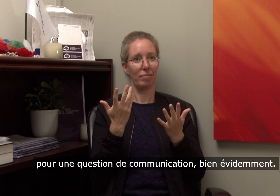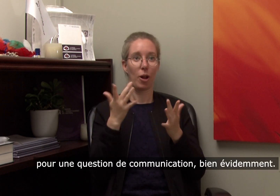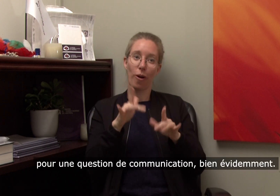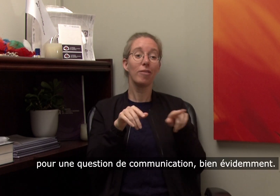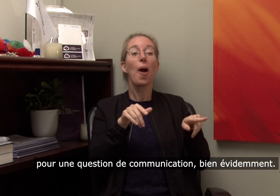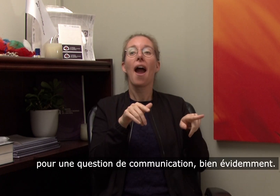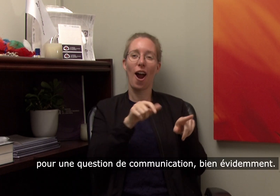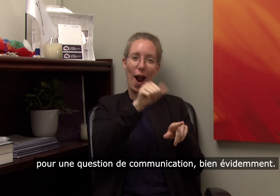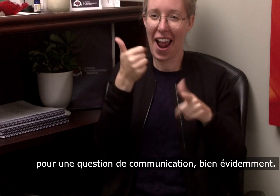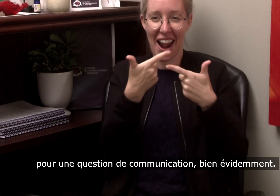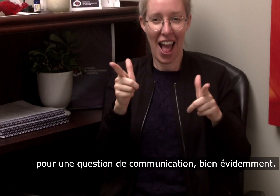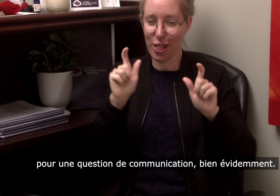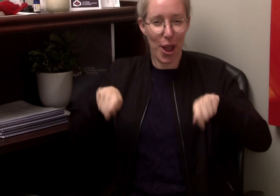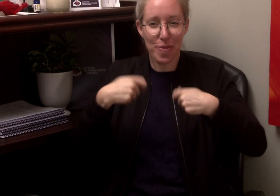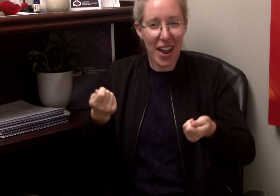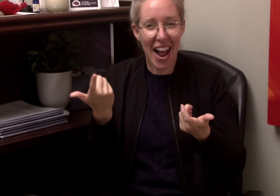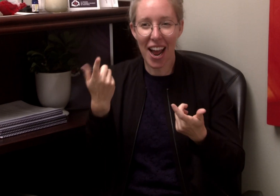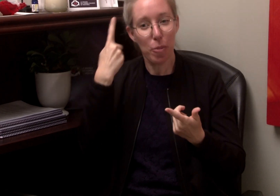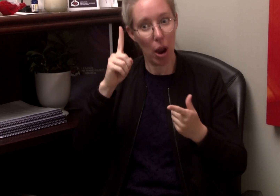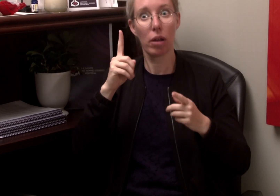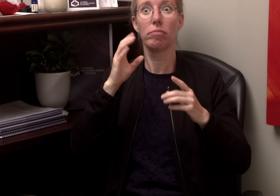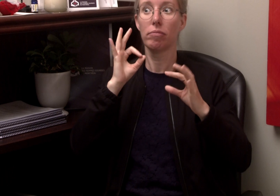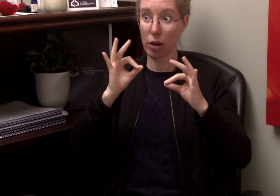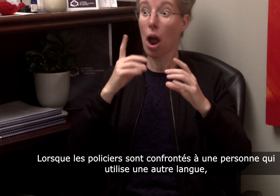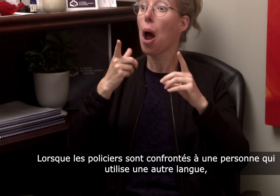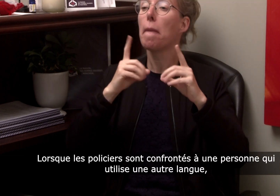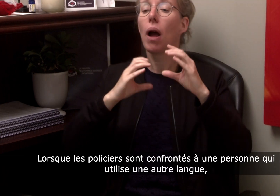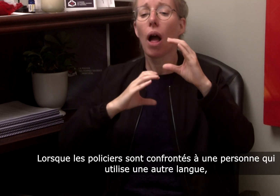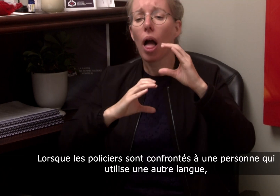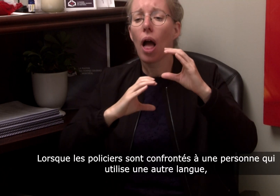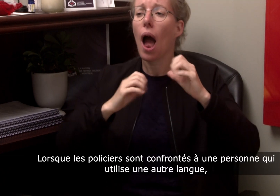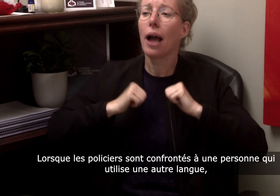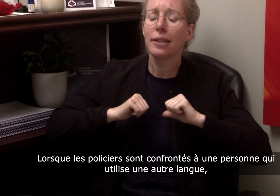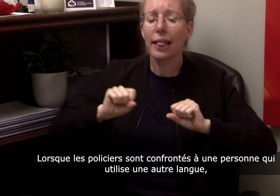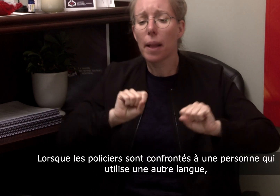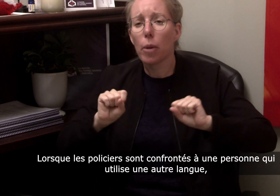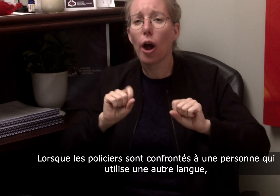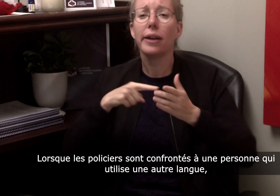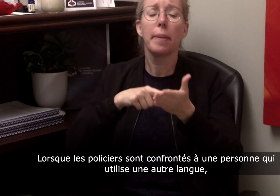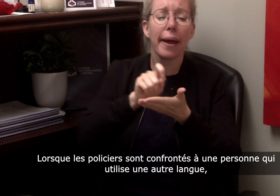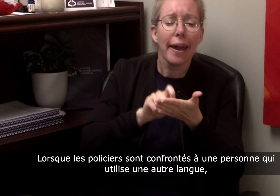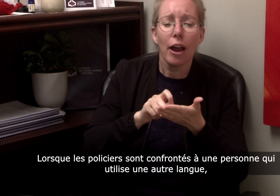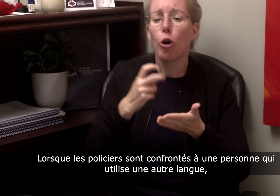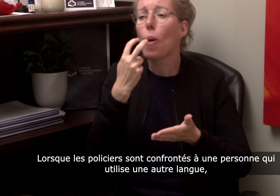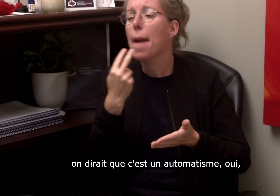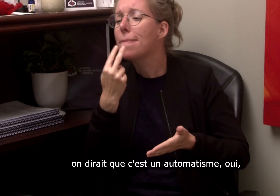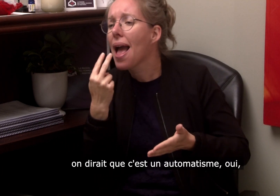de communication, bien évidemment. Alors, lorsque les policiers sont confrontés avec une personne qui utilise une autre langue, on dirait que c'est